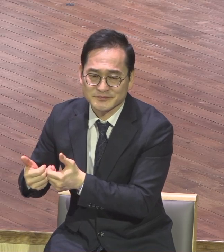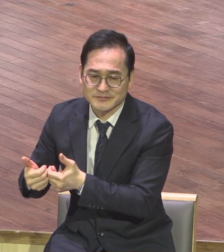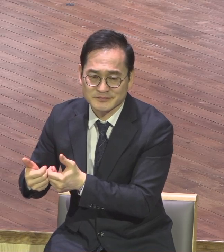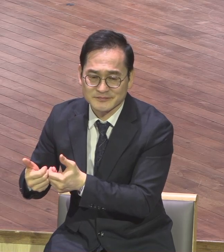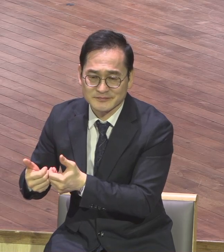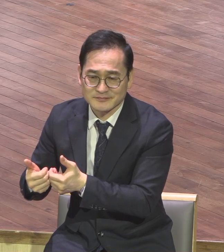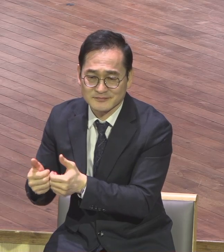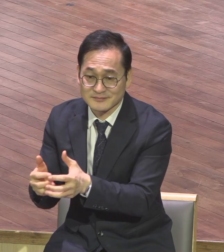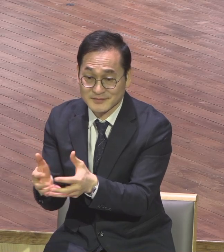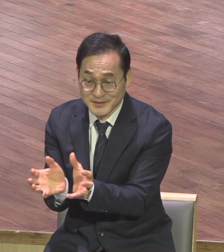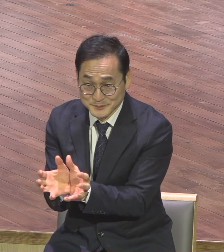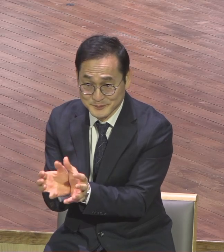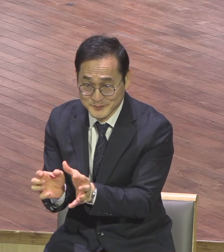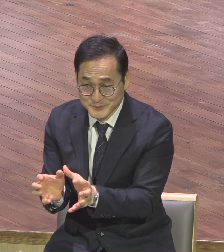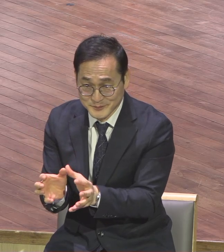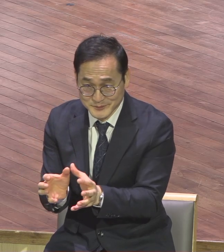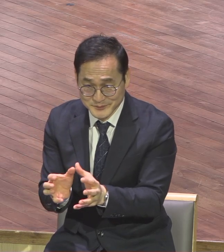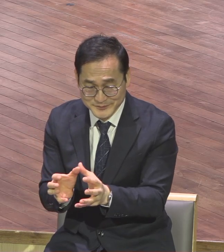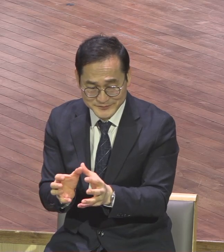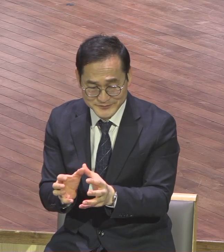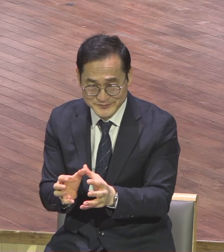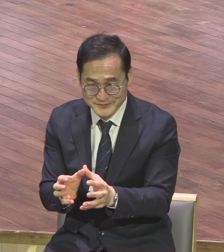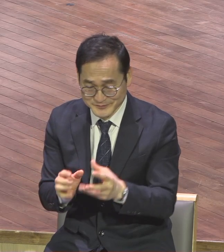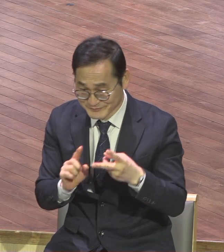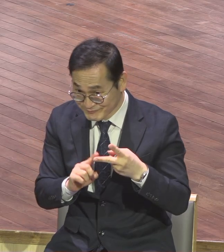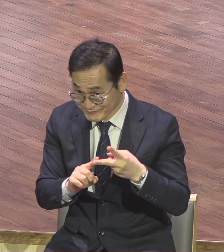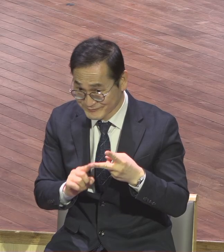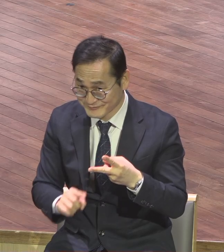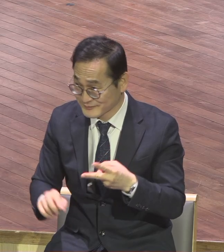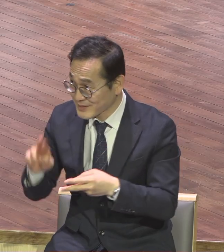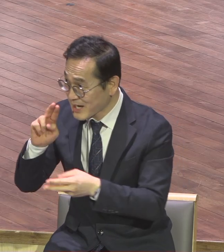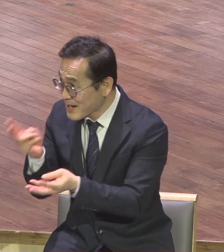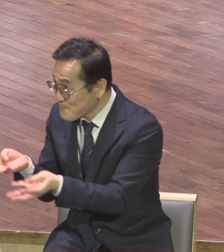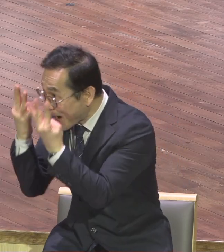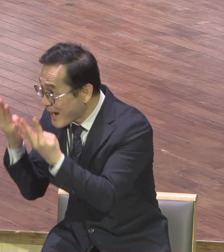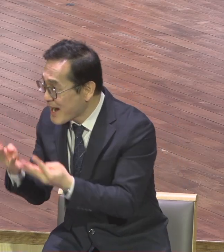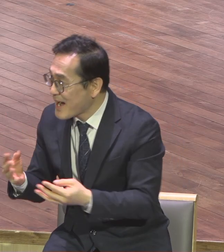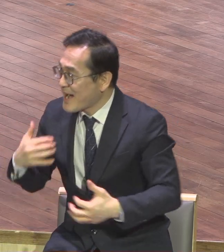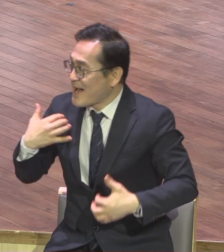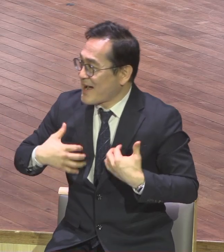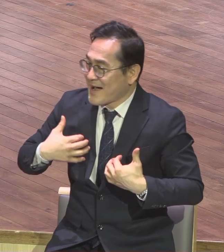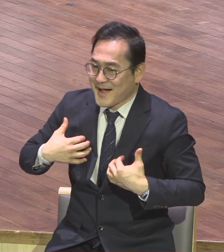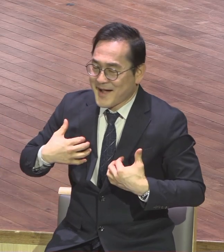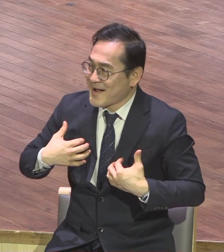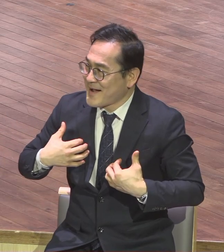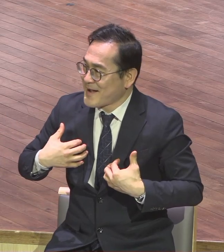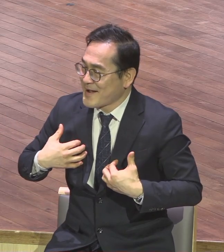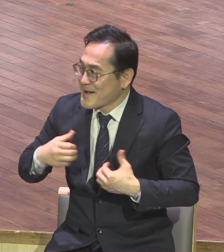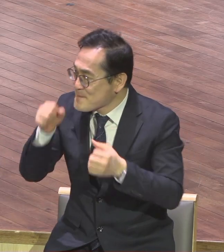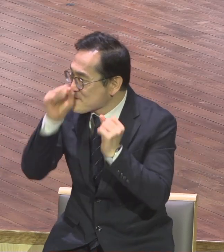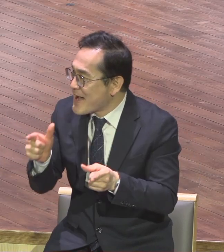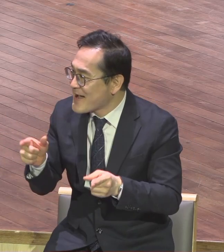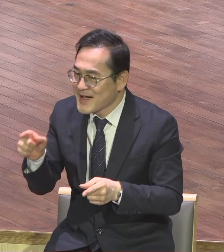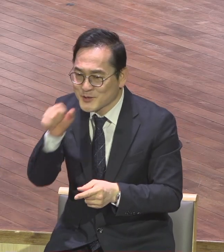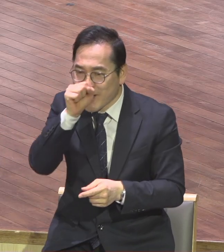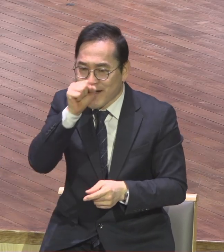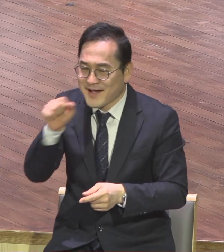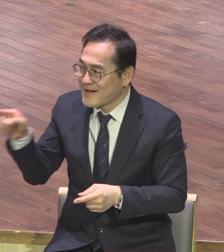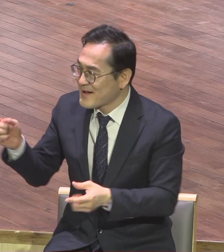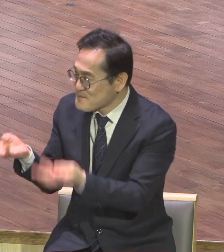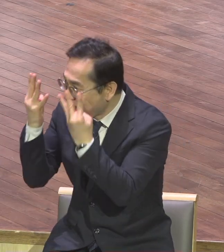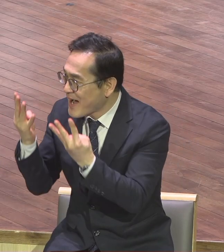그런 사람들이었어요. 그래가지고 바울이 감옥 갇히니까 이야 잘됐다. 이제 우리 기회다.